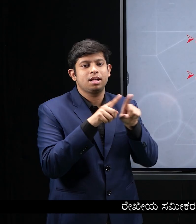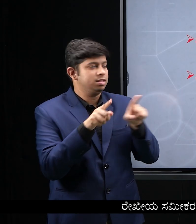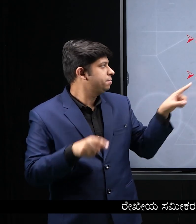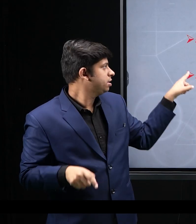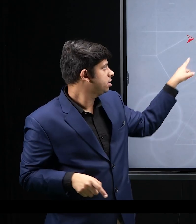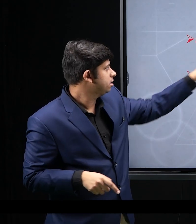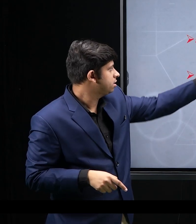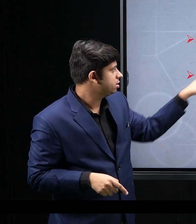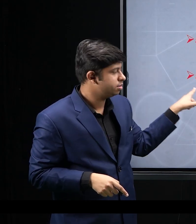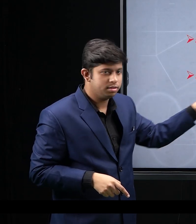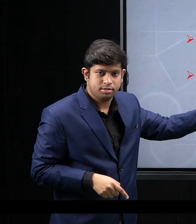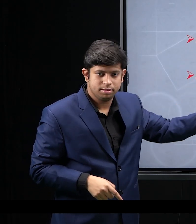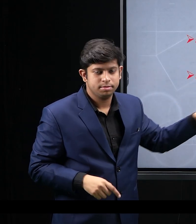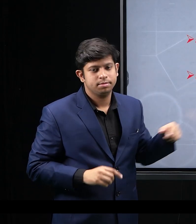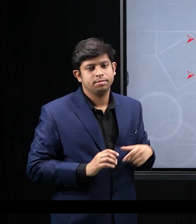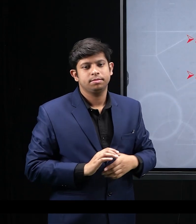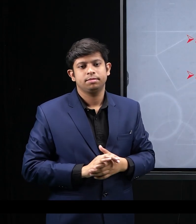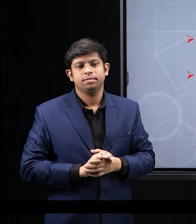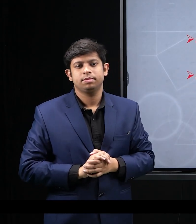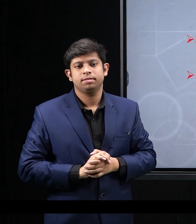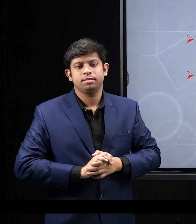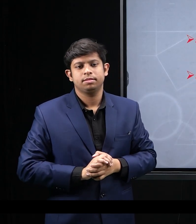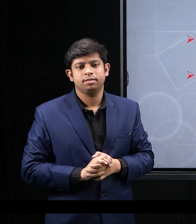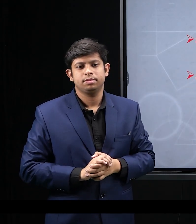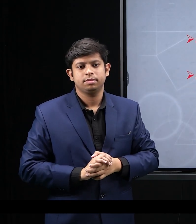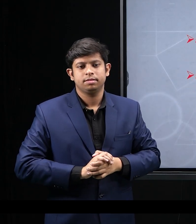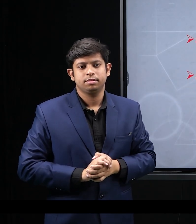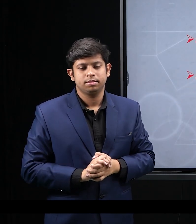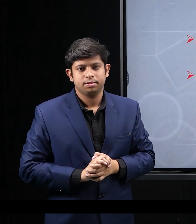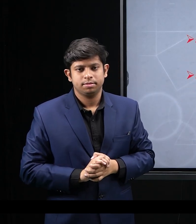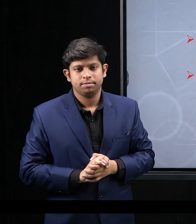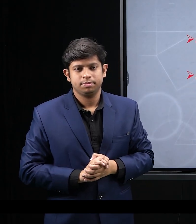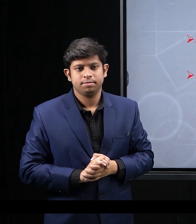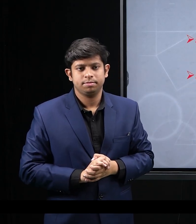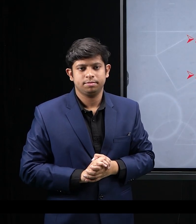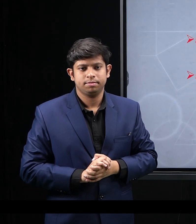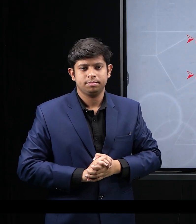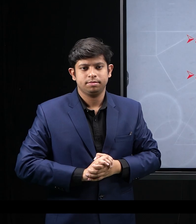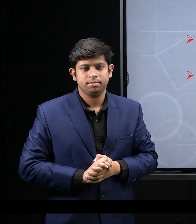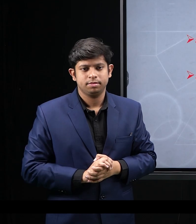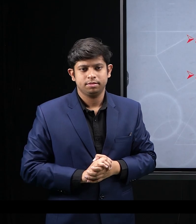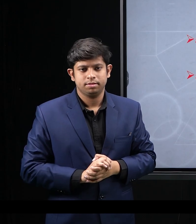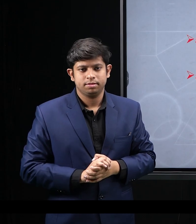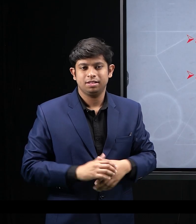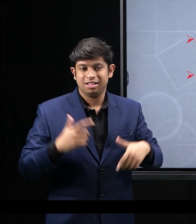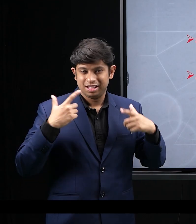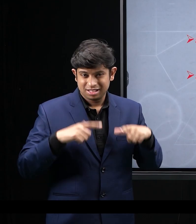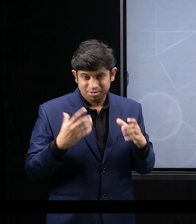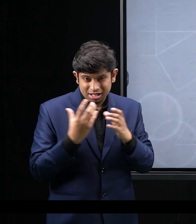ಕರೆಯಲಾಗುತ್ತದೆ. a1 x + b1 y + c1 = 0. a2 x + b2 y +